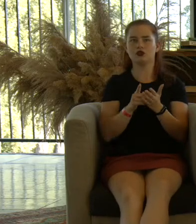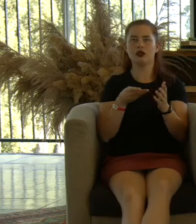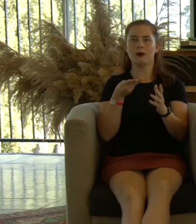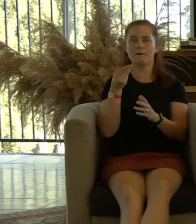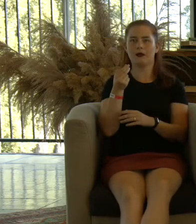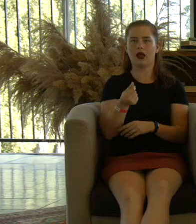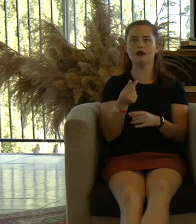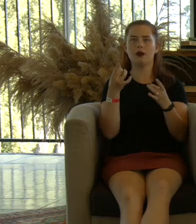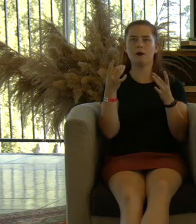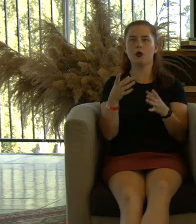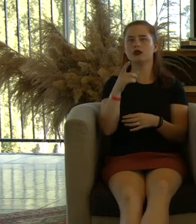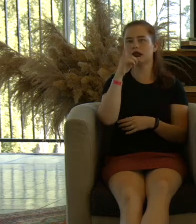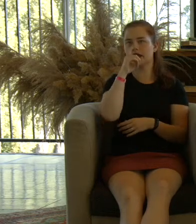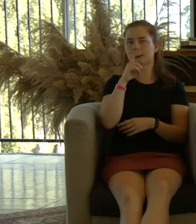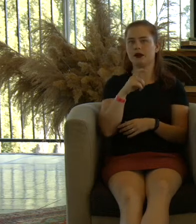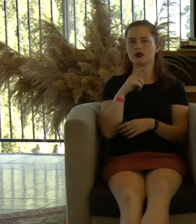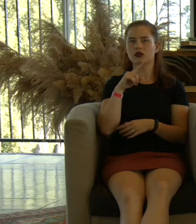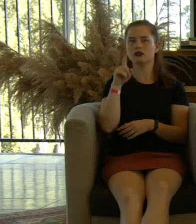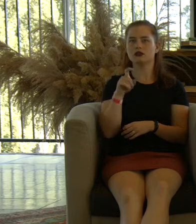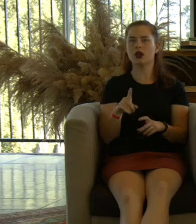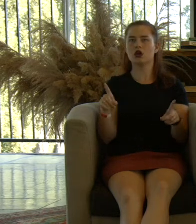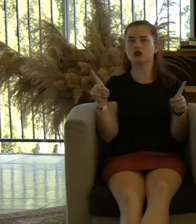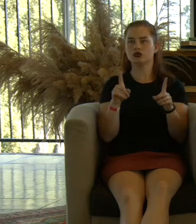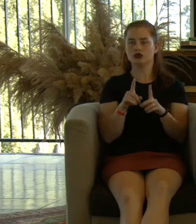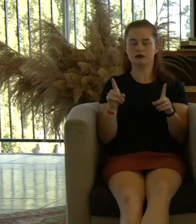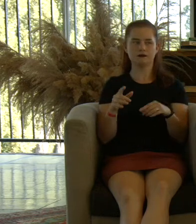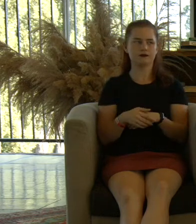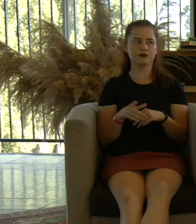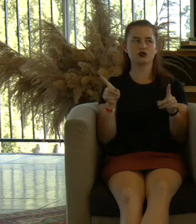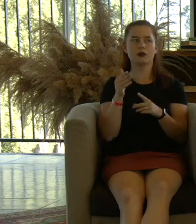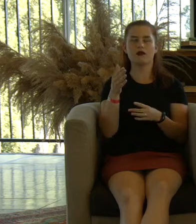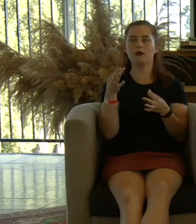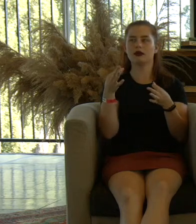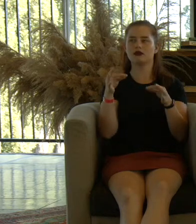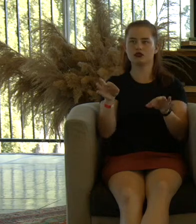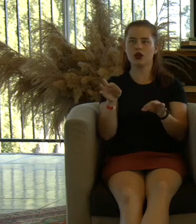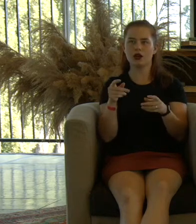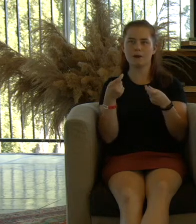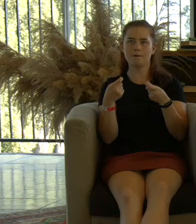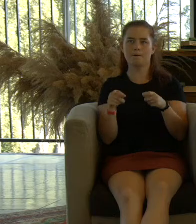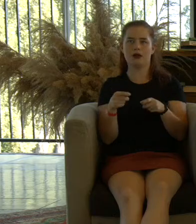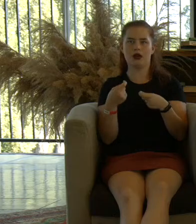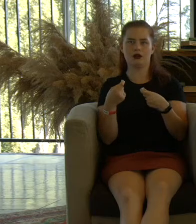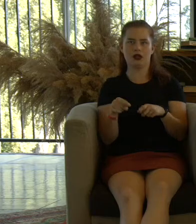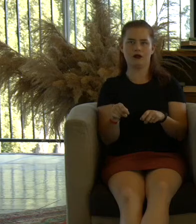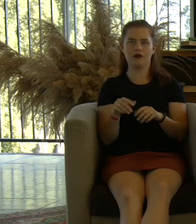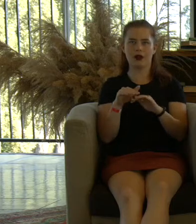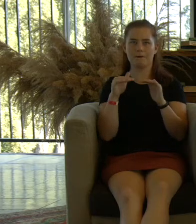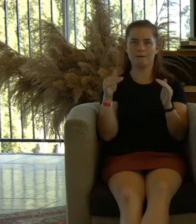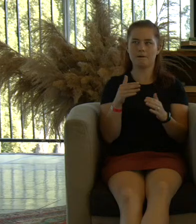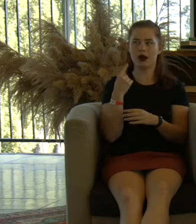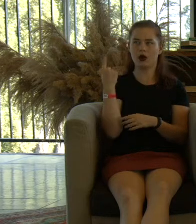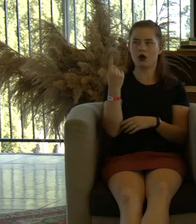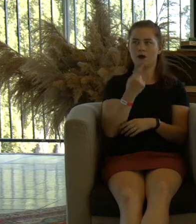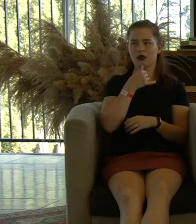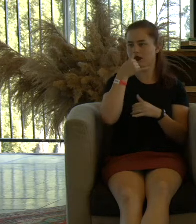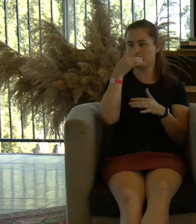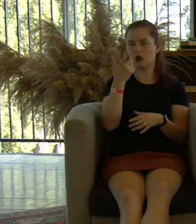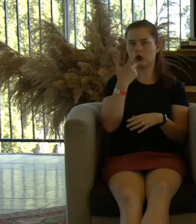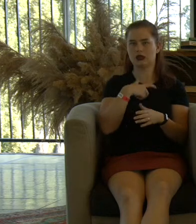платить просто непонятно откуда за то, что вам разрешали продавать. Ну, малые виноделы не могут это позволить. Это 2000 баксов, я